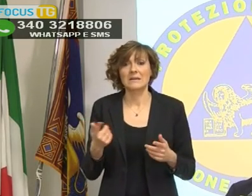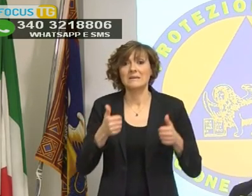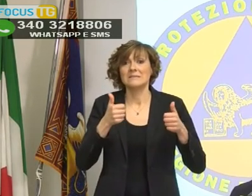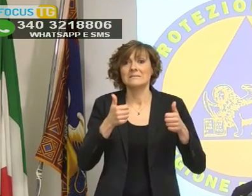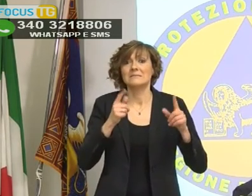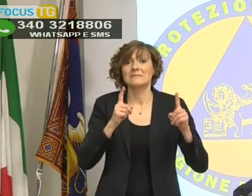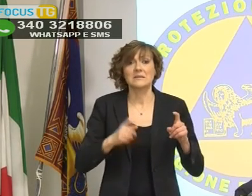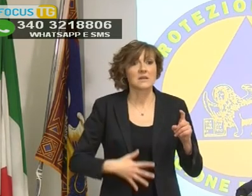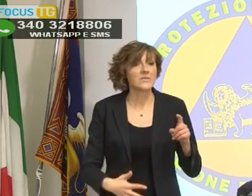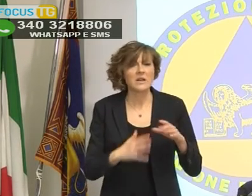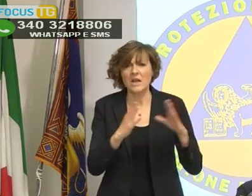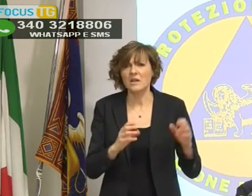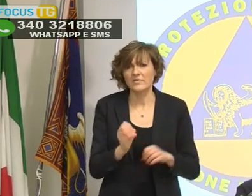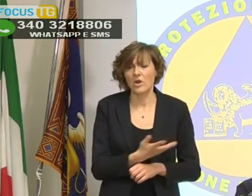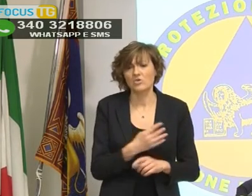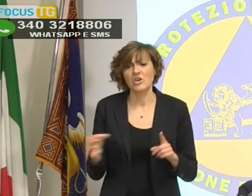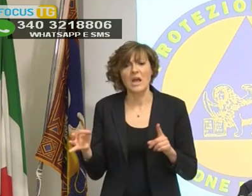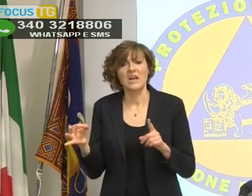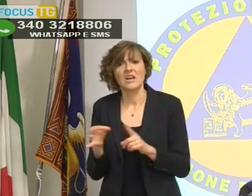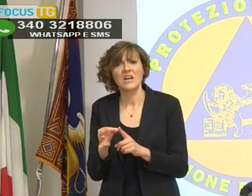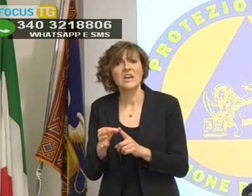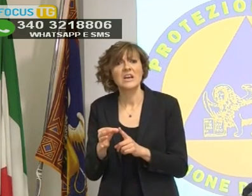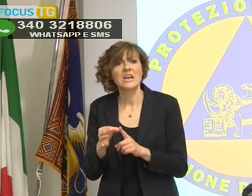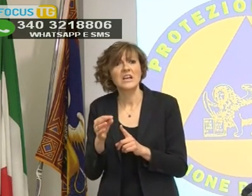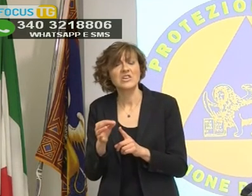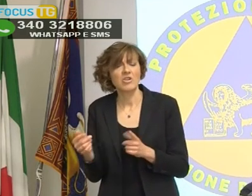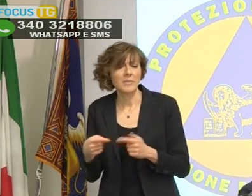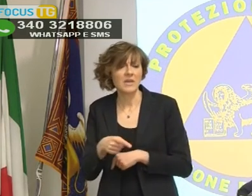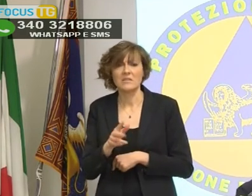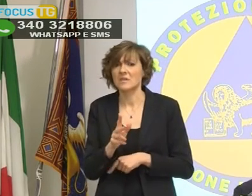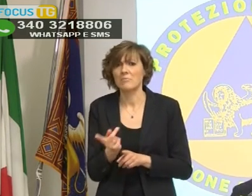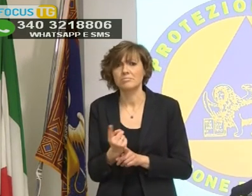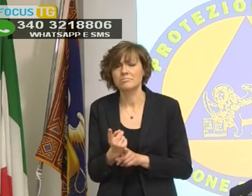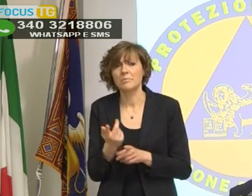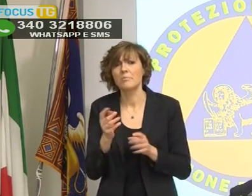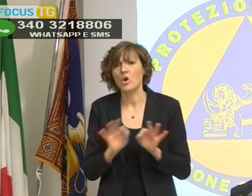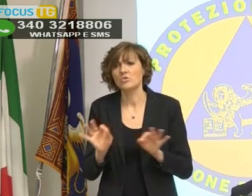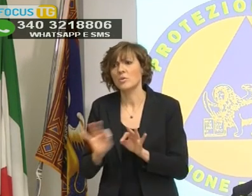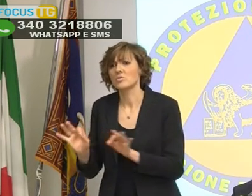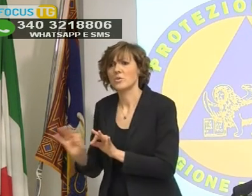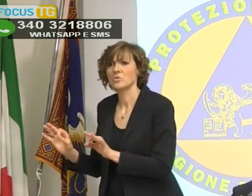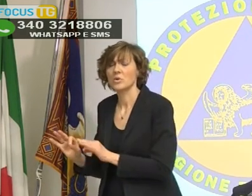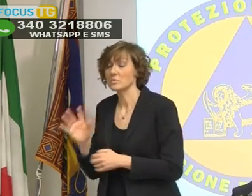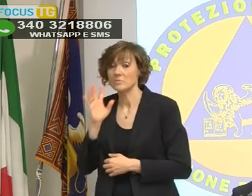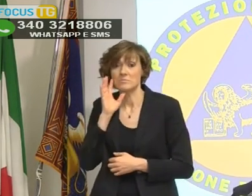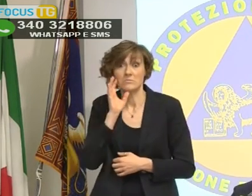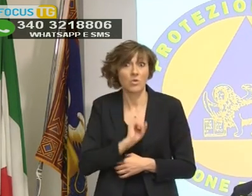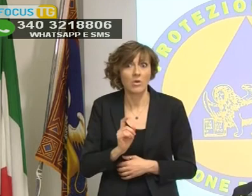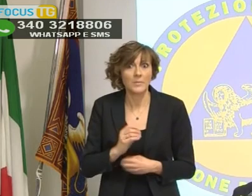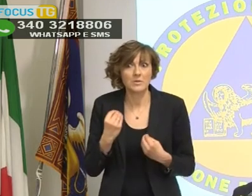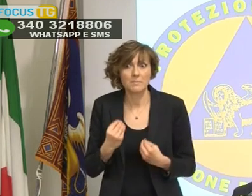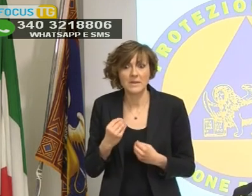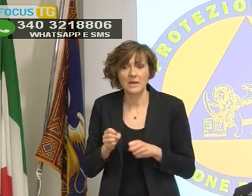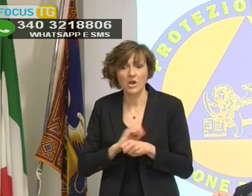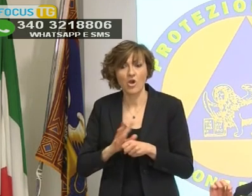casa velocemente, si fa la glicemia a differenza di una volta in 3 secondi, si fa altre robe, non si capisce per quale motivo